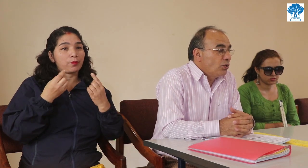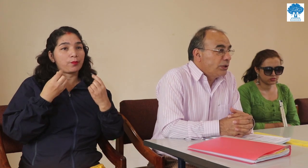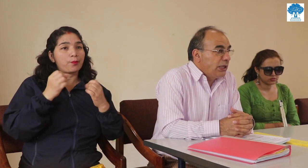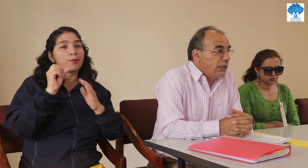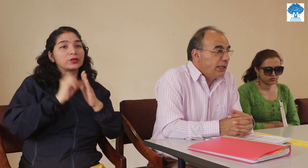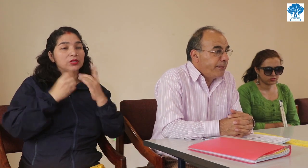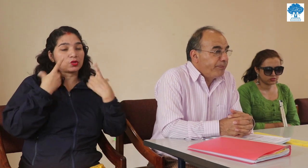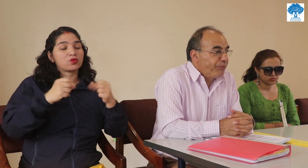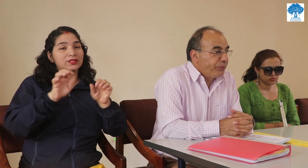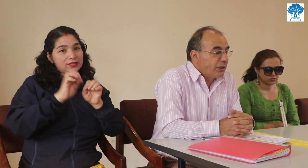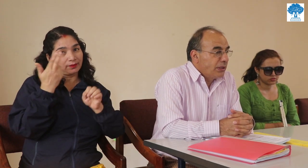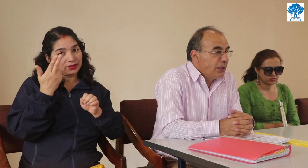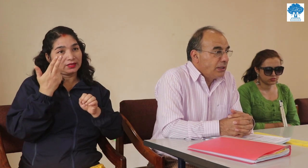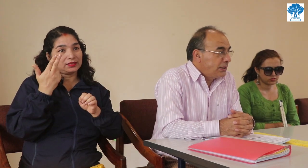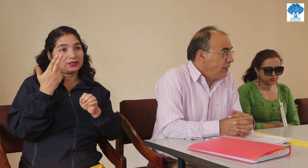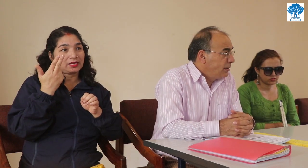त्यसको चाहिँ